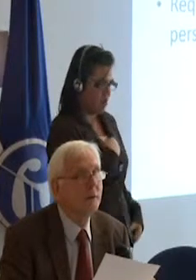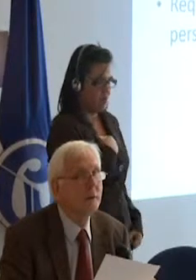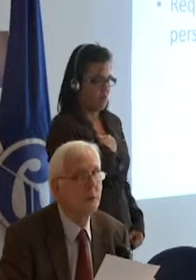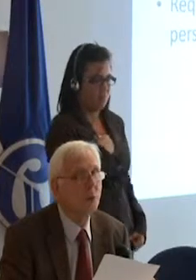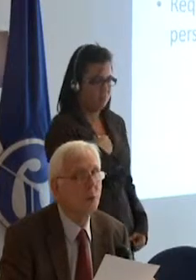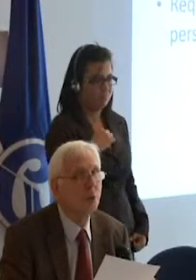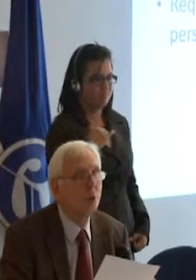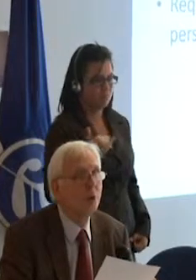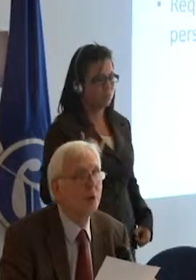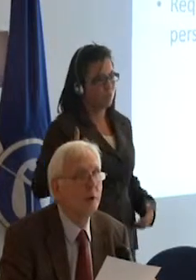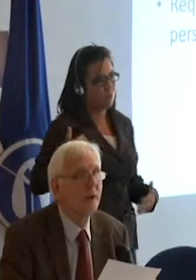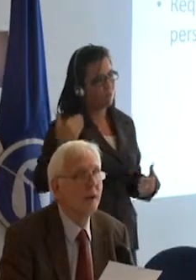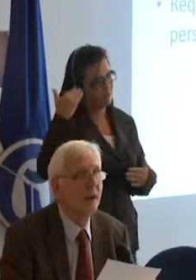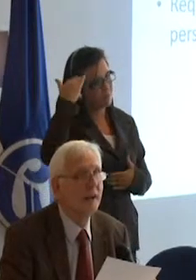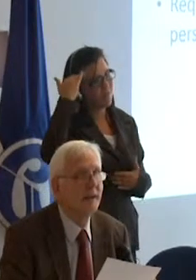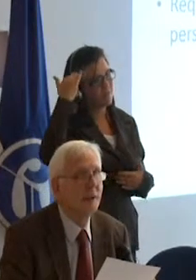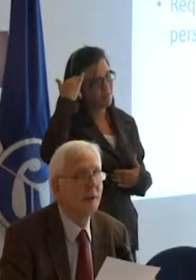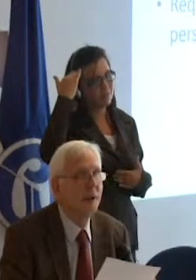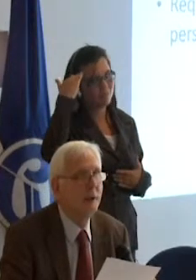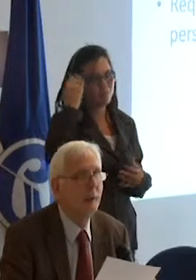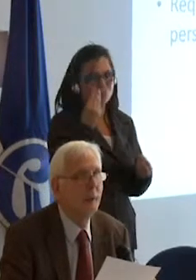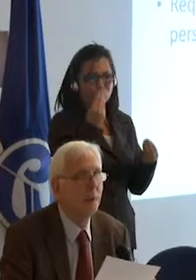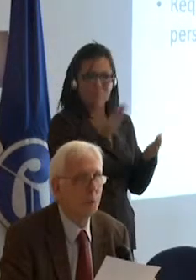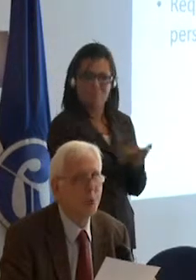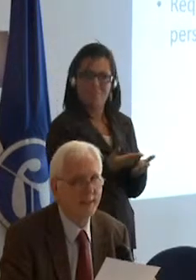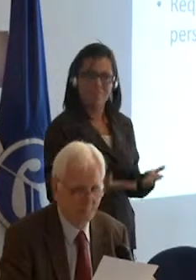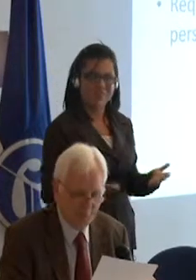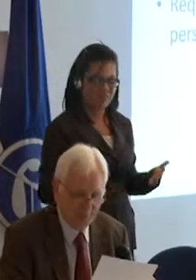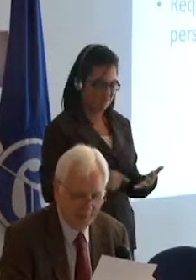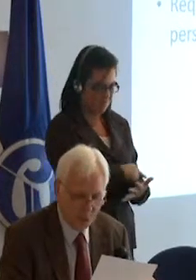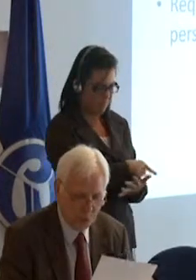tomar conciencia de un cierto número de cosas